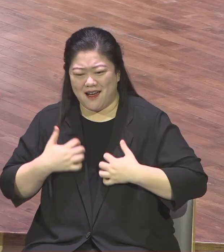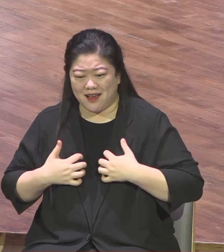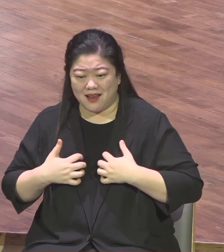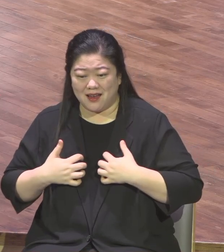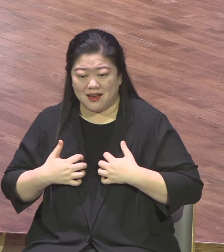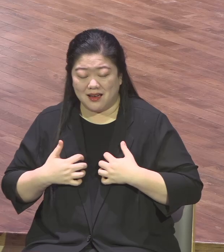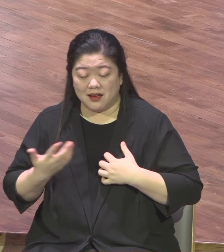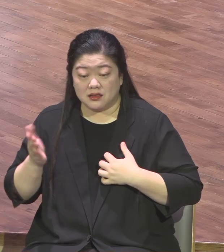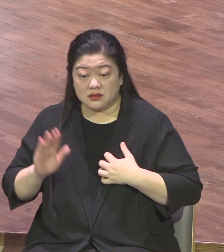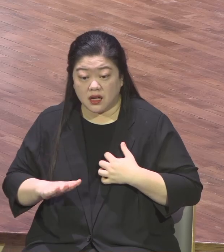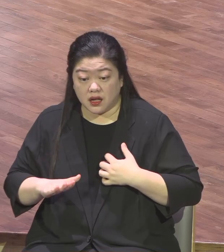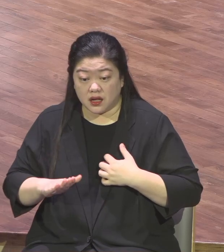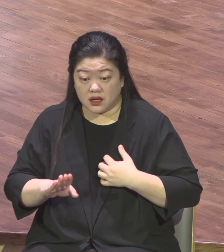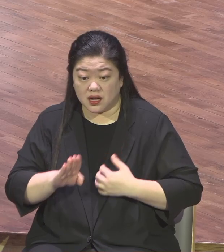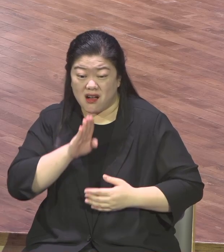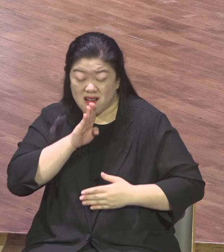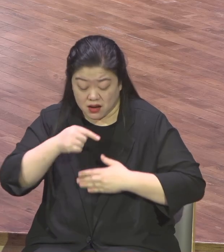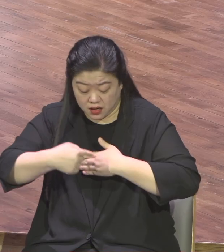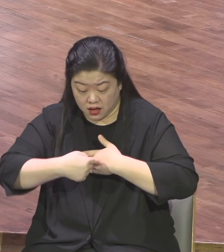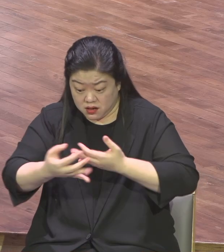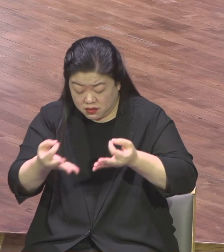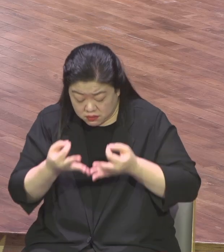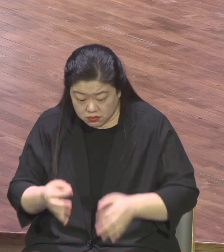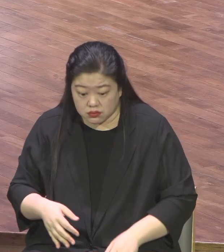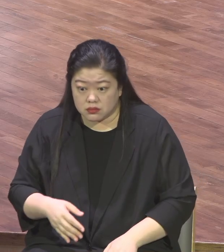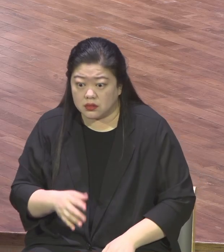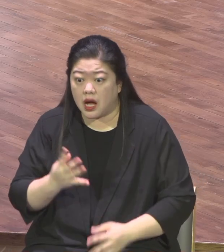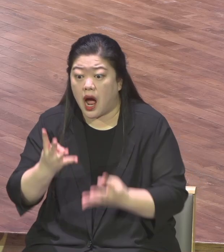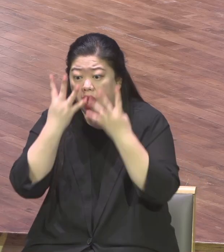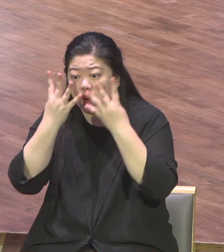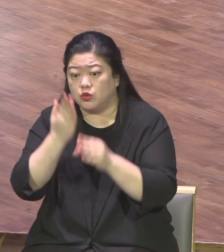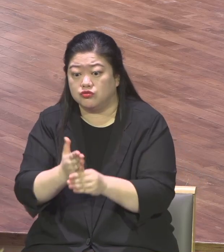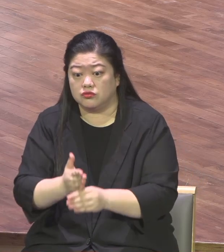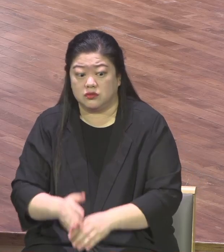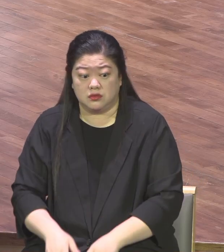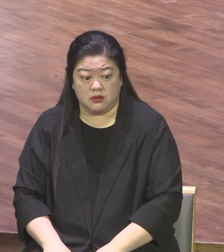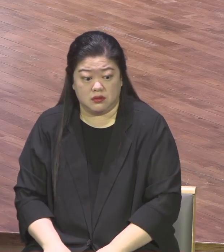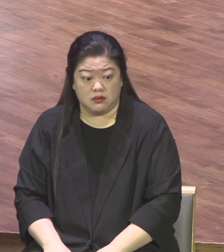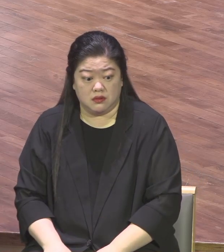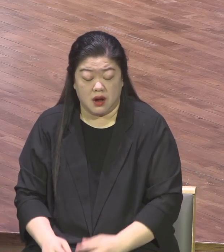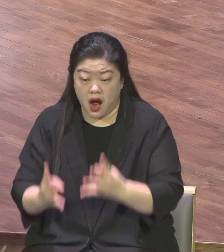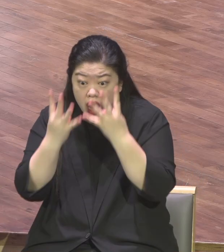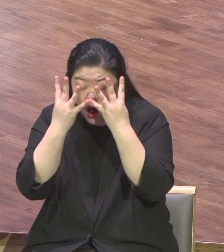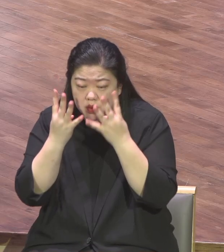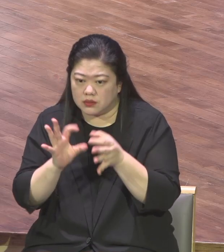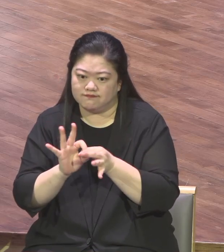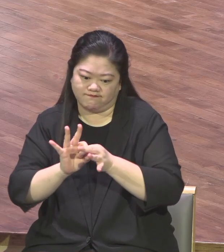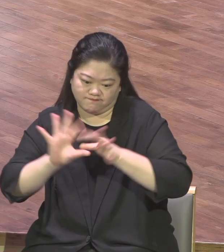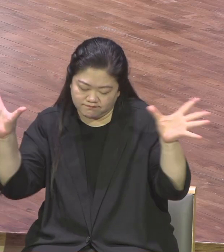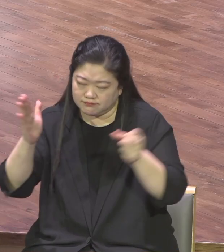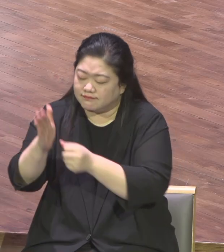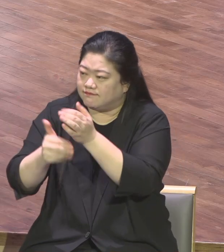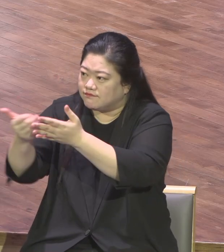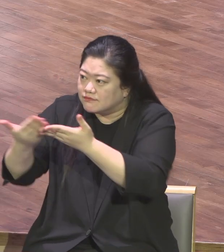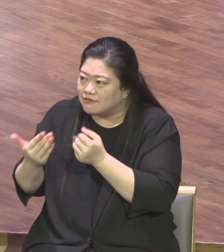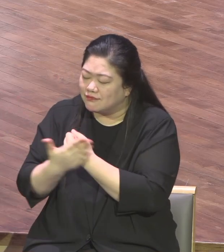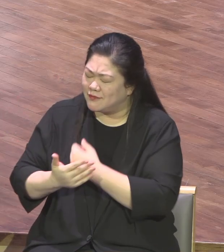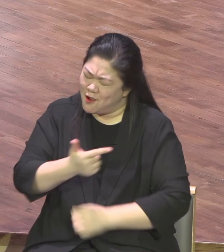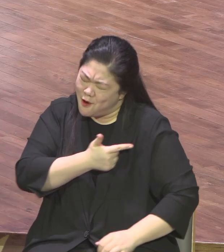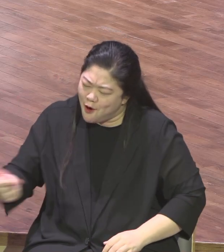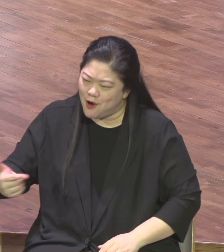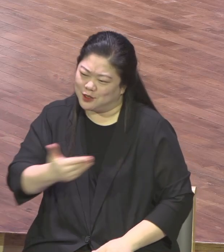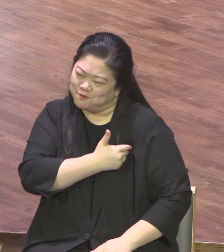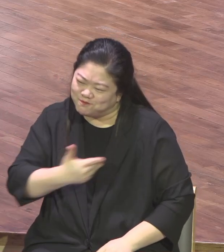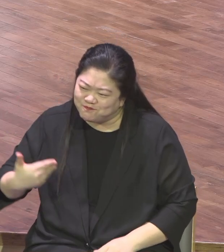있다. 이 풍성함을 충만함을 하나님 은혜를 나는 매일